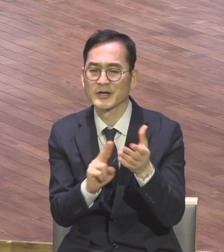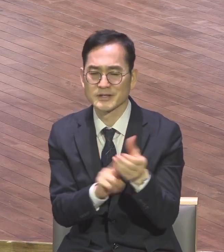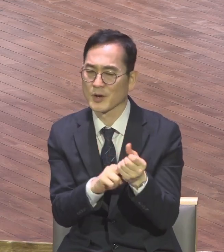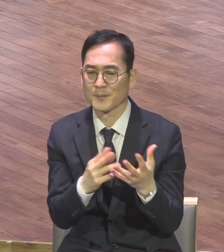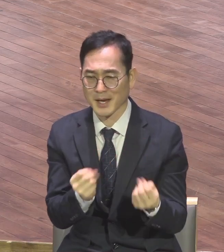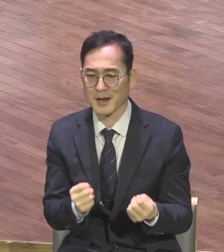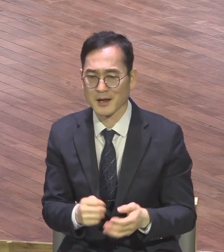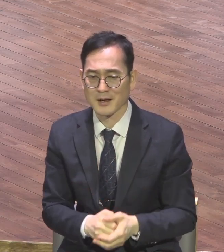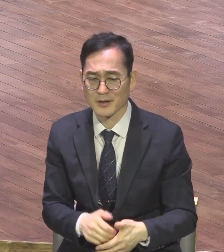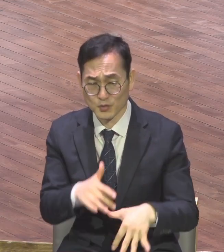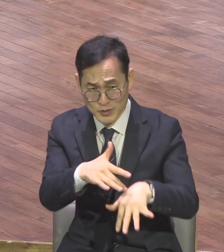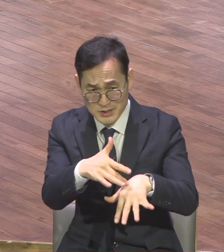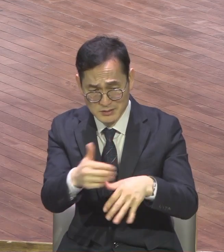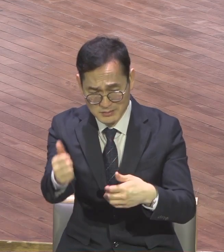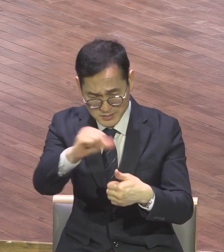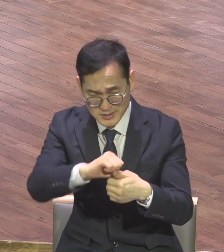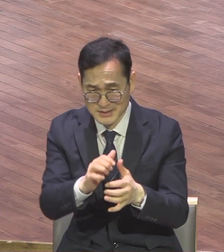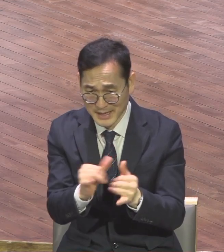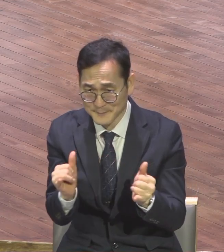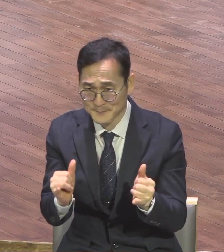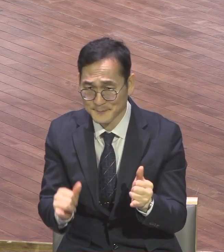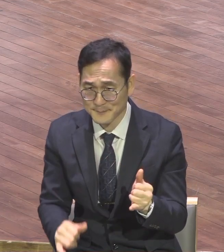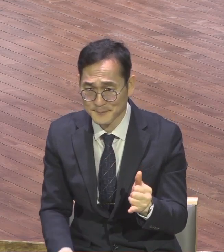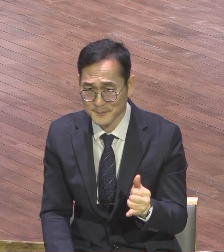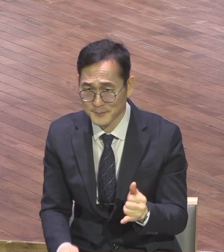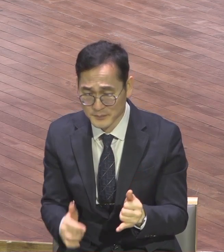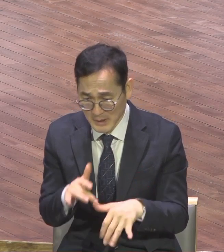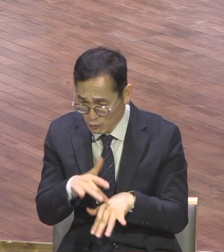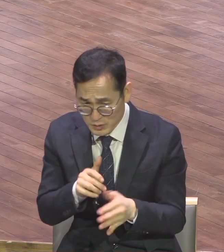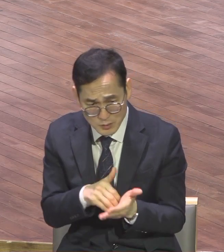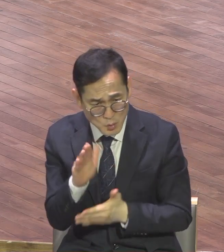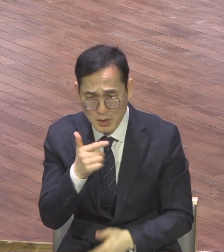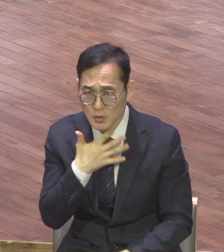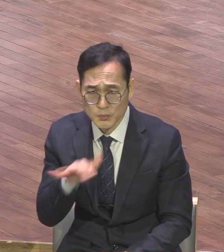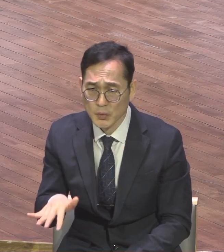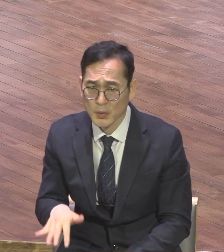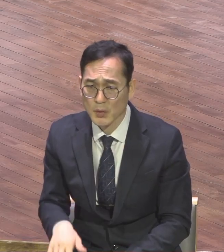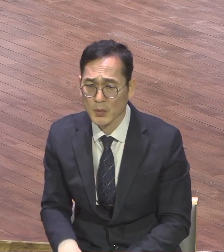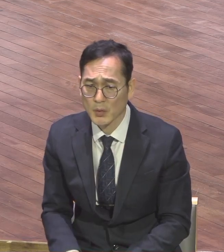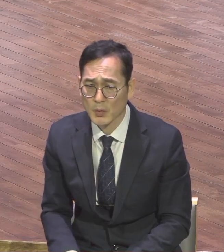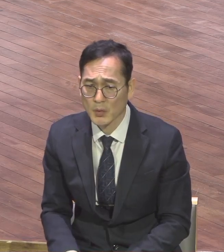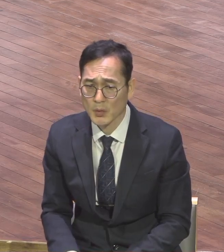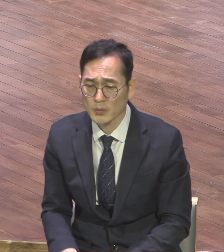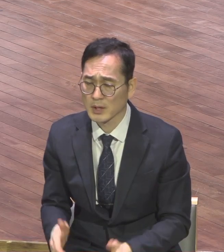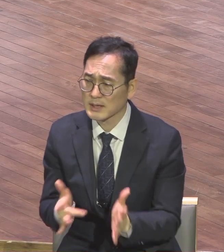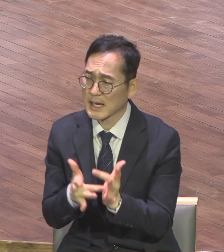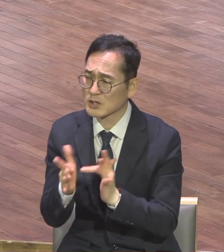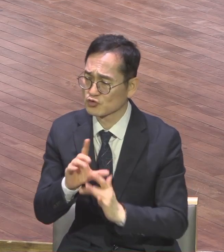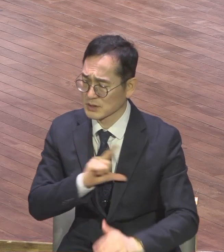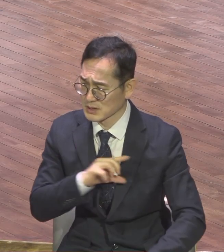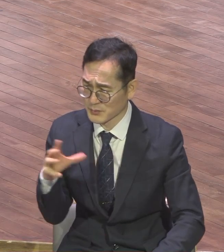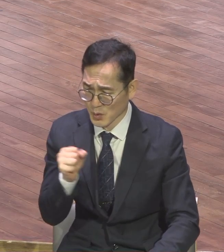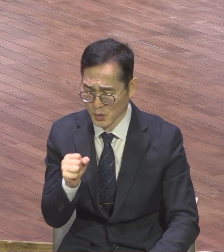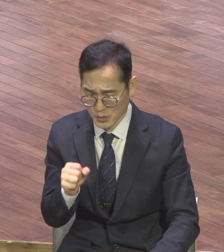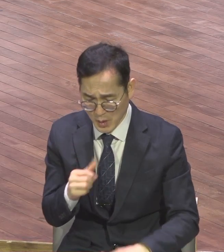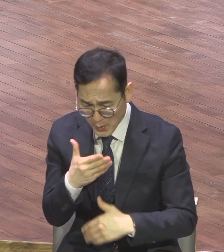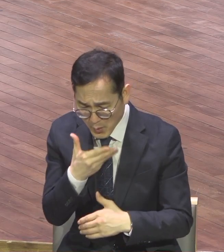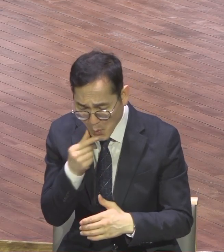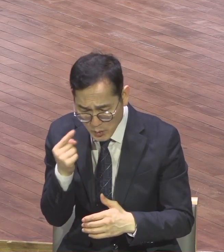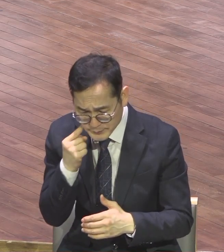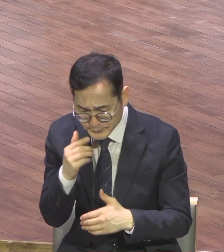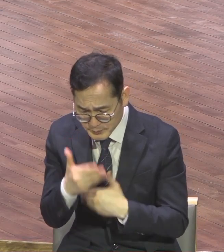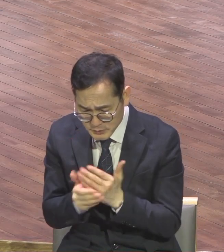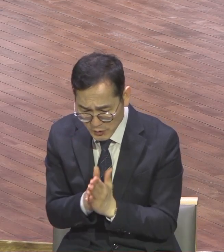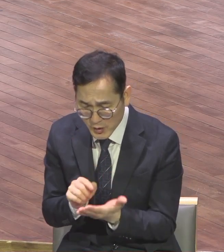뭐 귀신들 이 사람 내가 뭐 귀신을 쫓아봤습니까? 나 구형도 못 해봤는데 그런데 예수 성경 보니까 사복음서에 보면